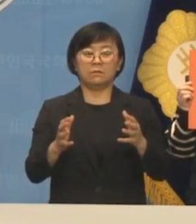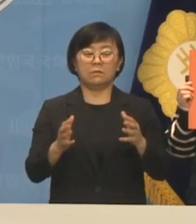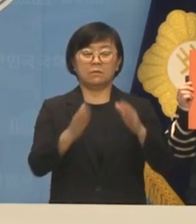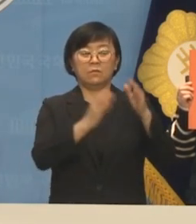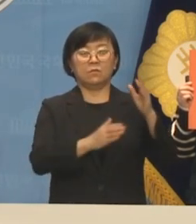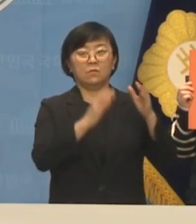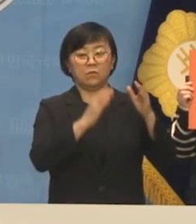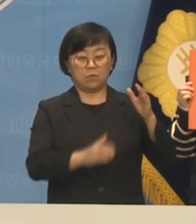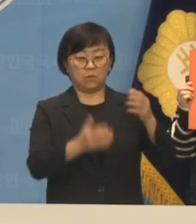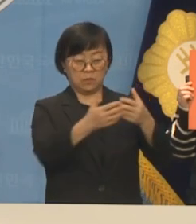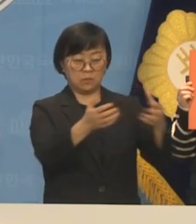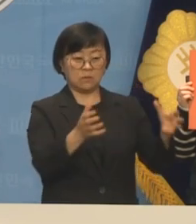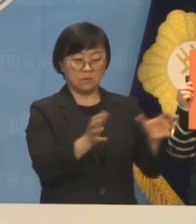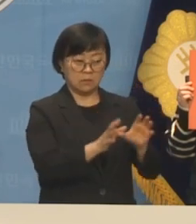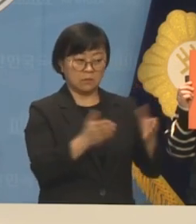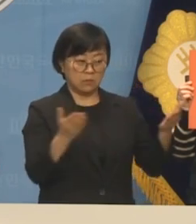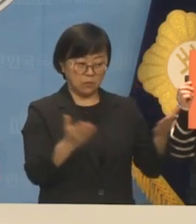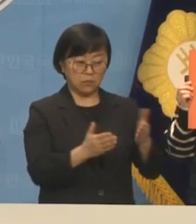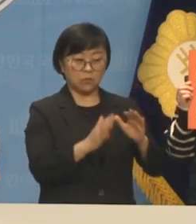공공기관에